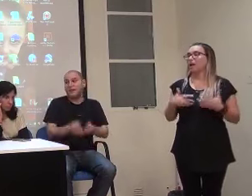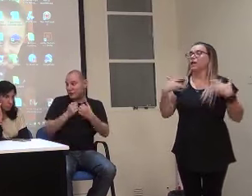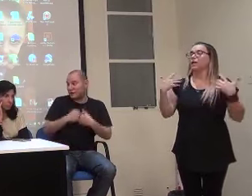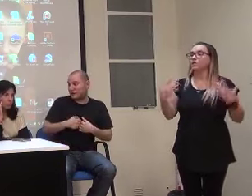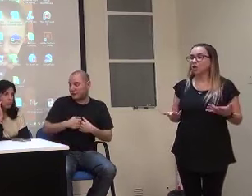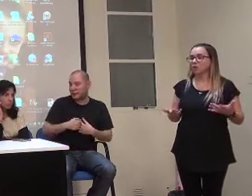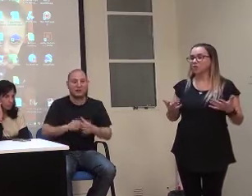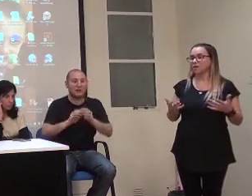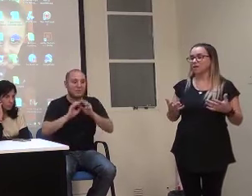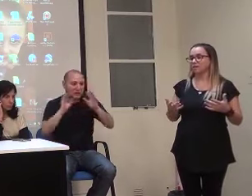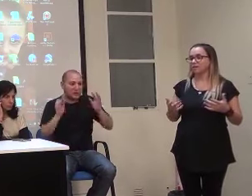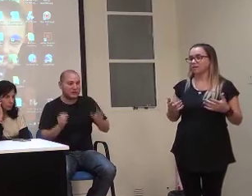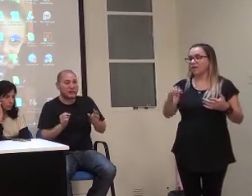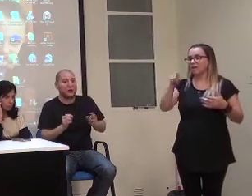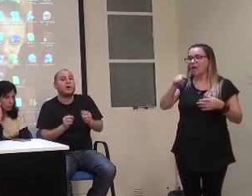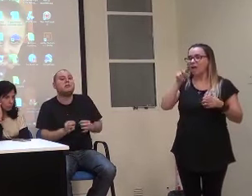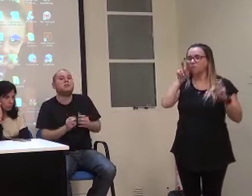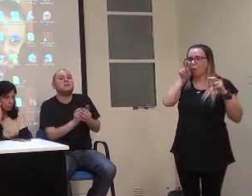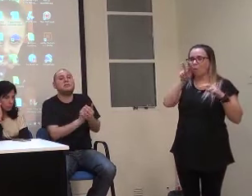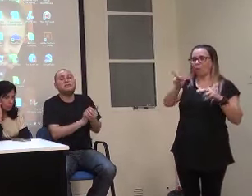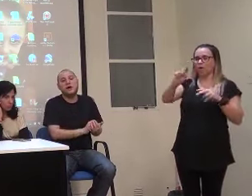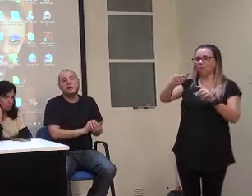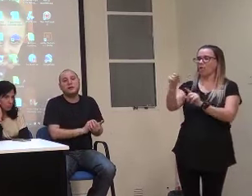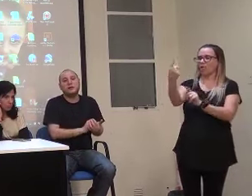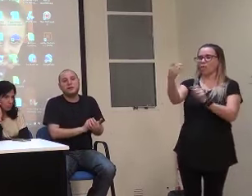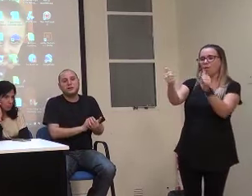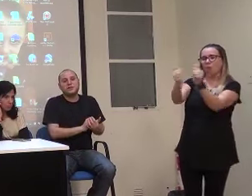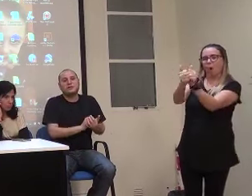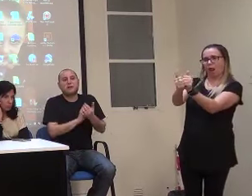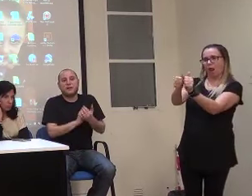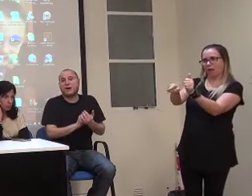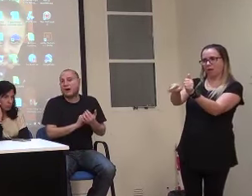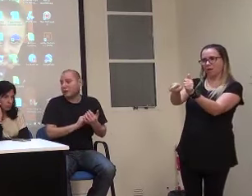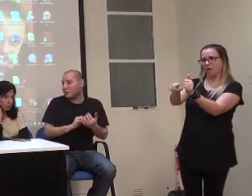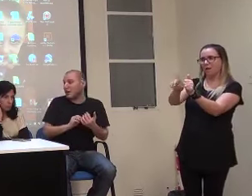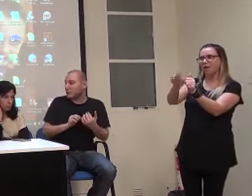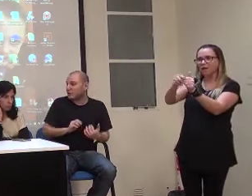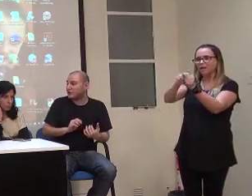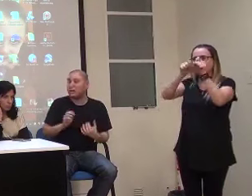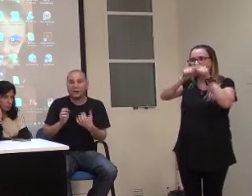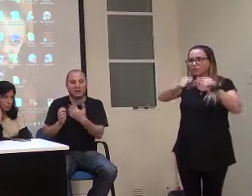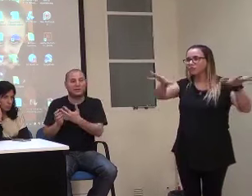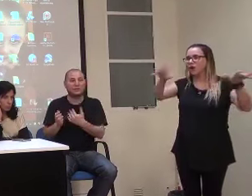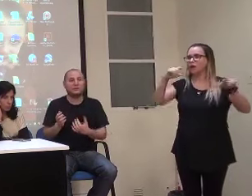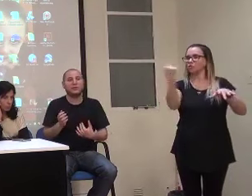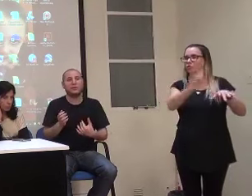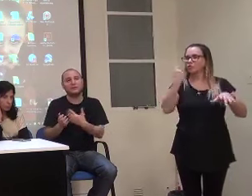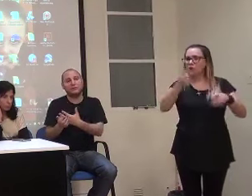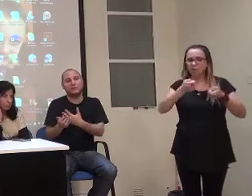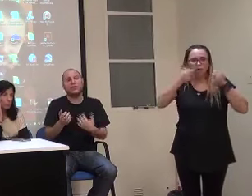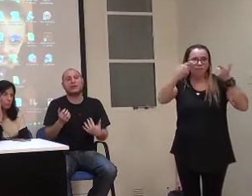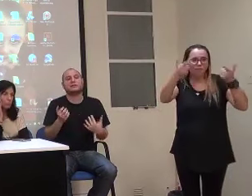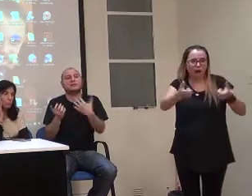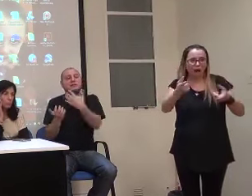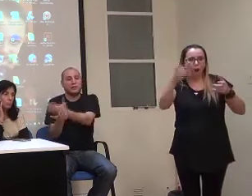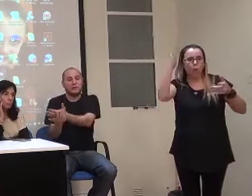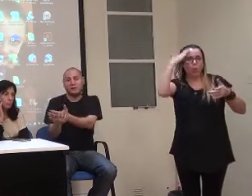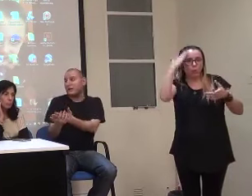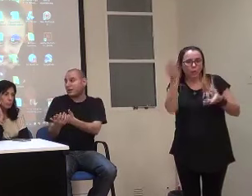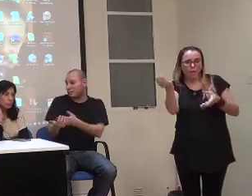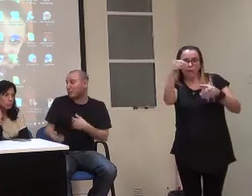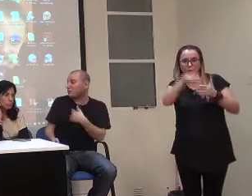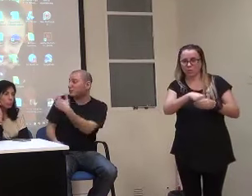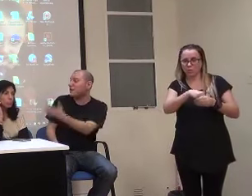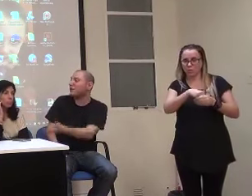esto de que está visualizado como algo individual se trabaja y aporta sea para estar culturas más inclusiones a este